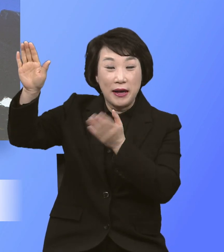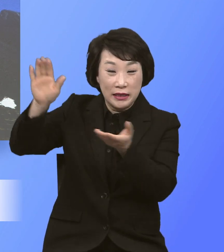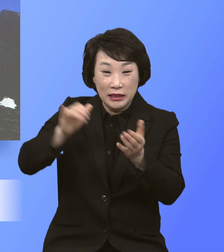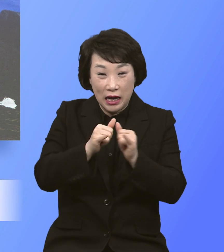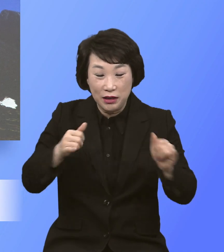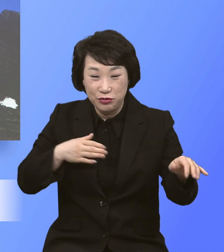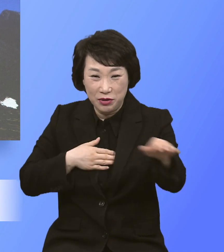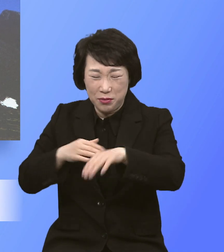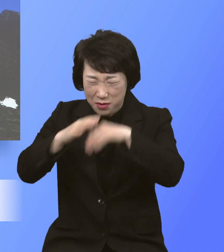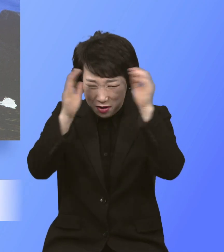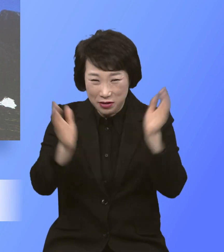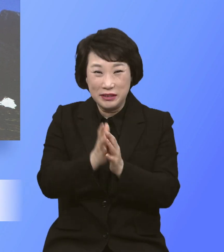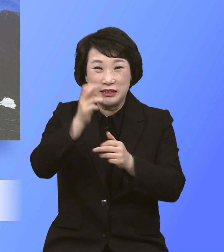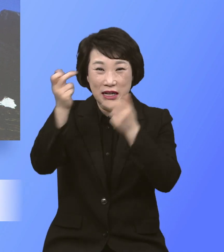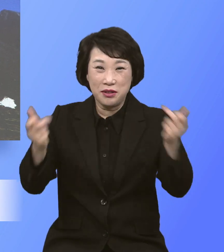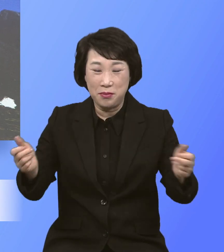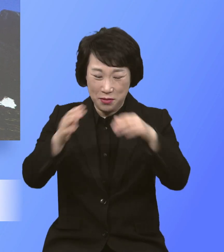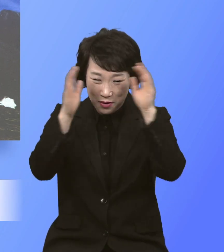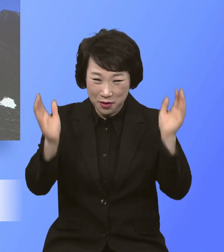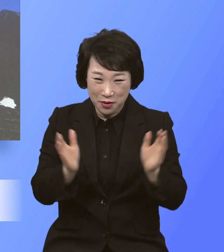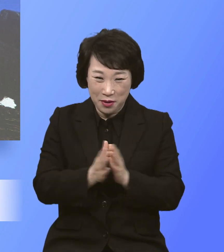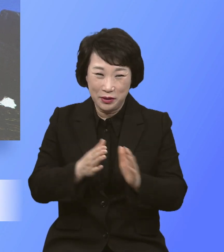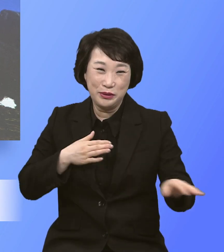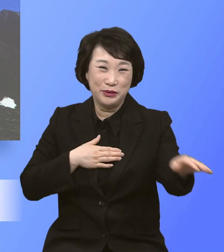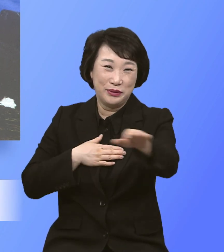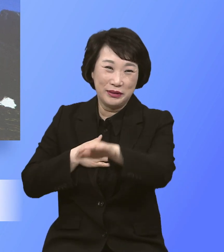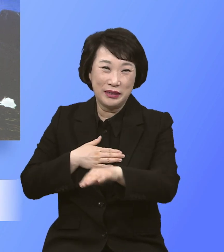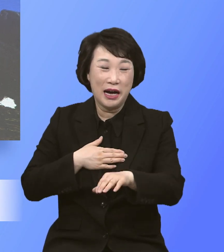인류가 산천초목이 그 에너지로 살게 했더니